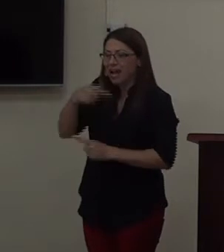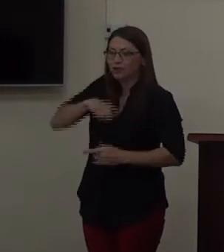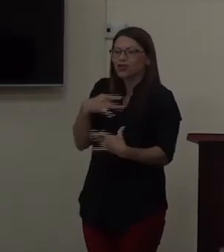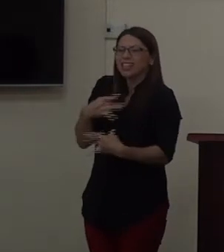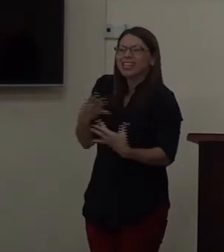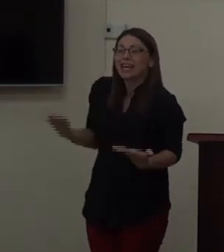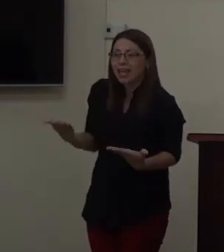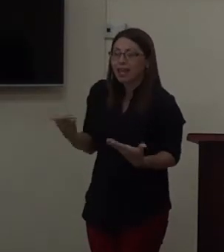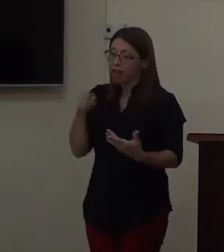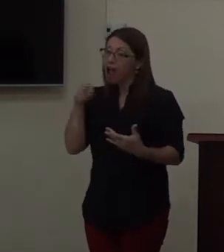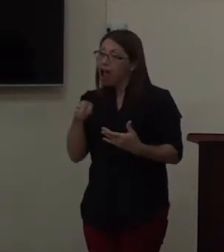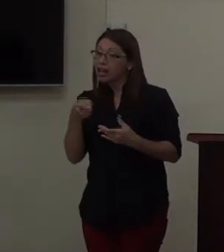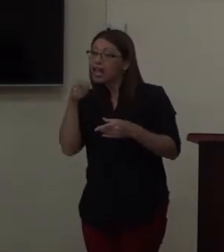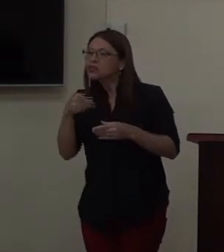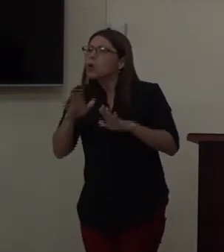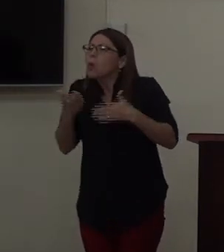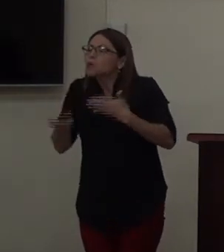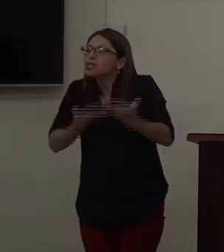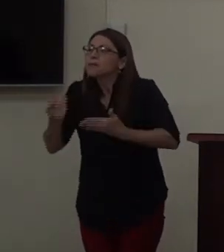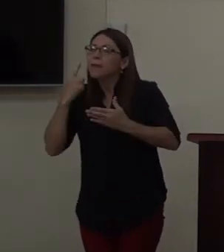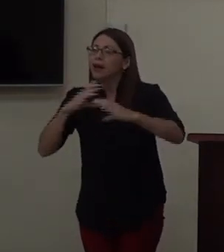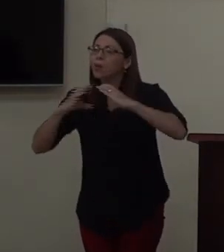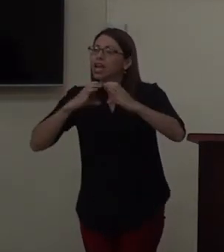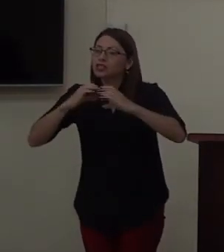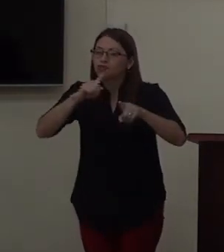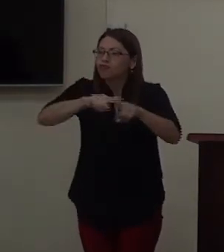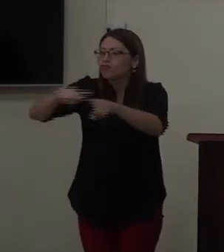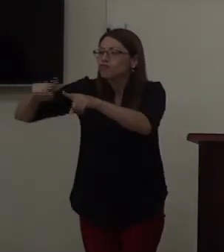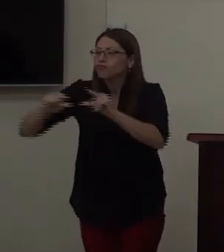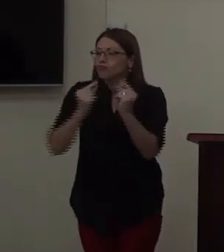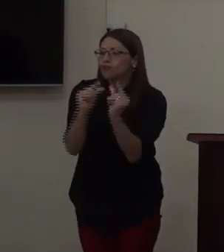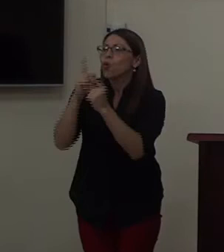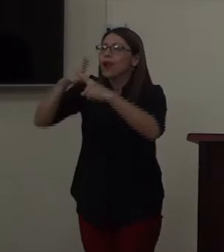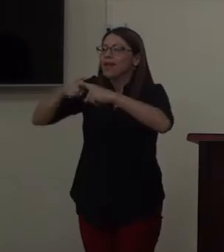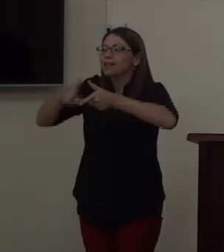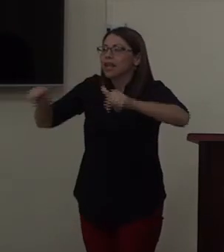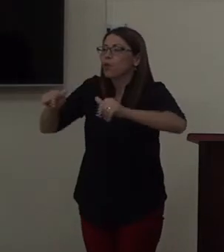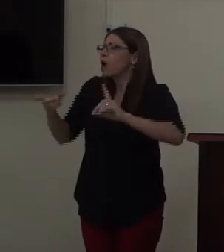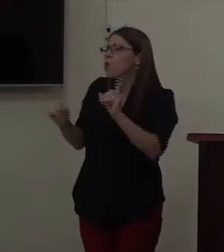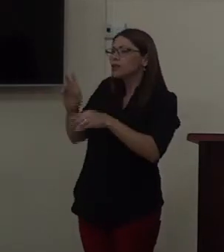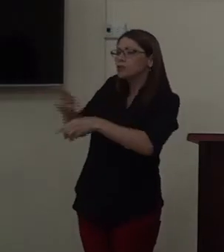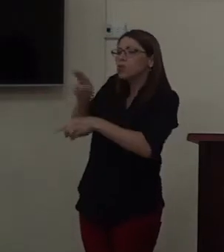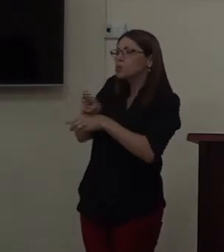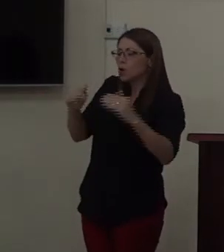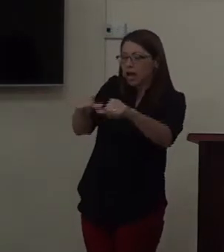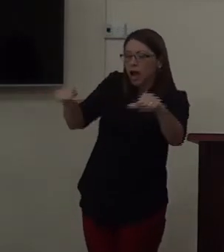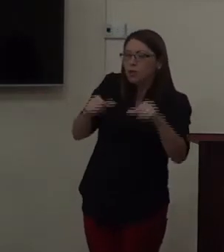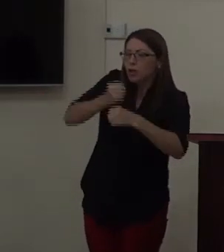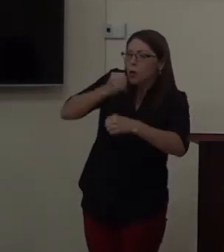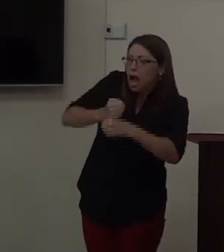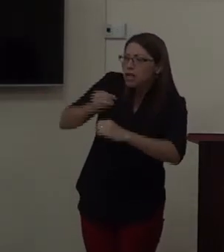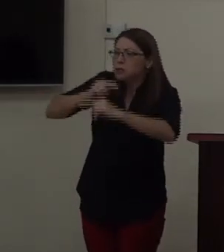sirve la comunicación, para la comunicación intergrupal X lengua y cuál es su demanda y su utilidad en ámbitos laborales, comerciales,